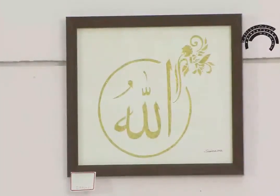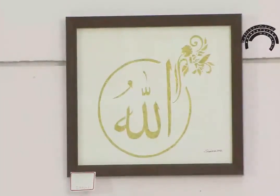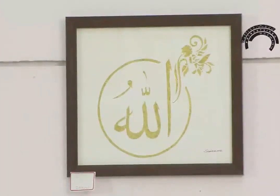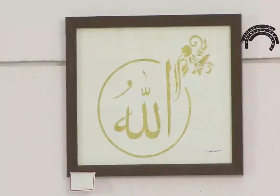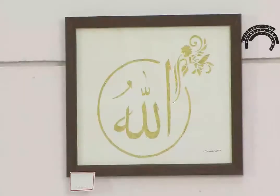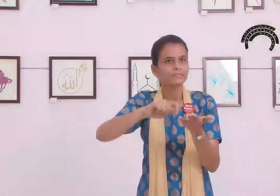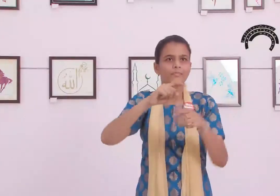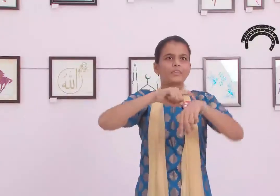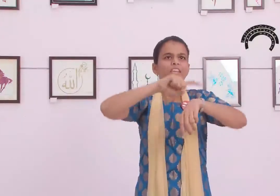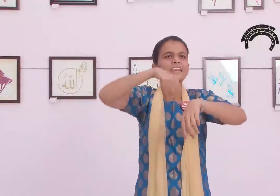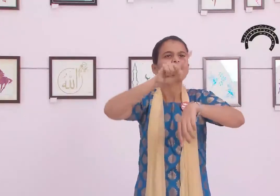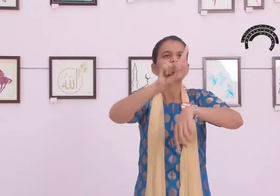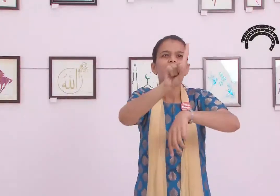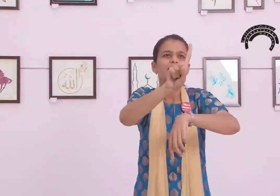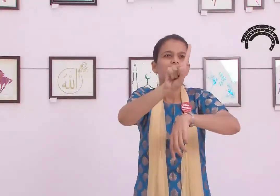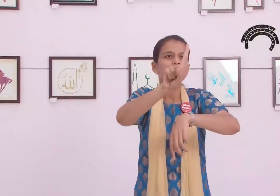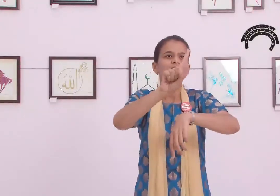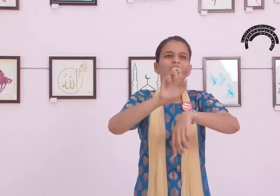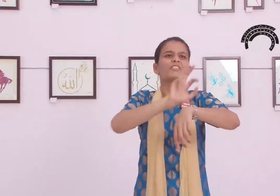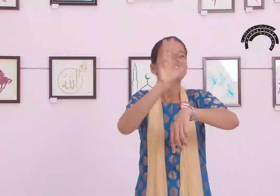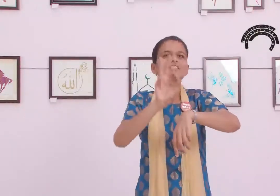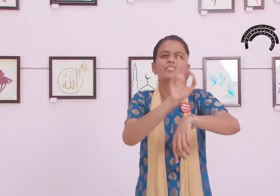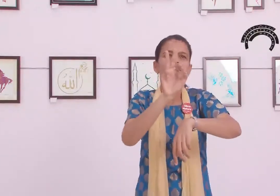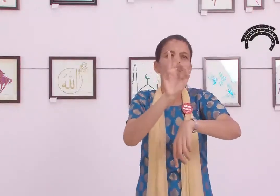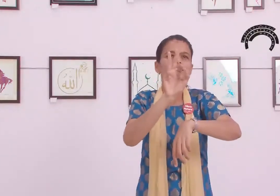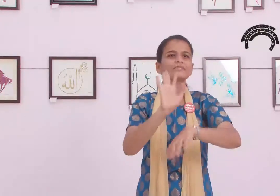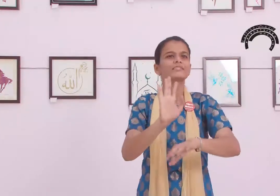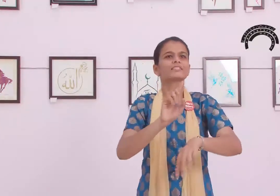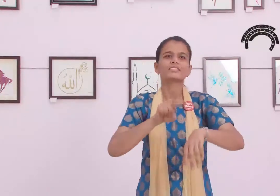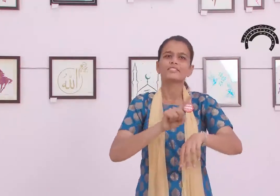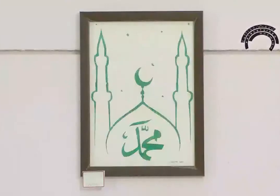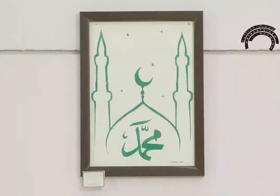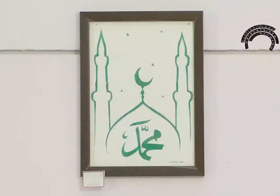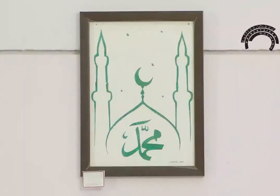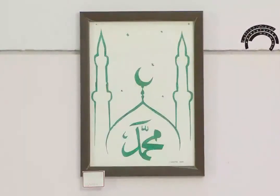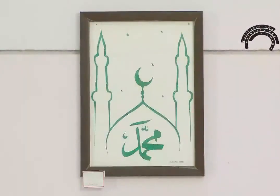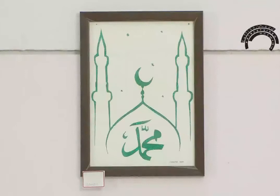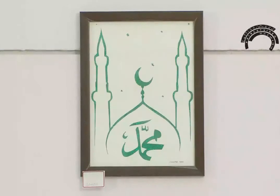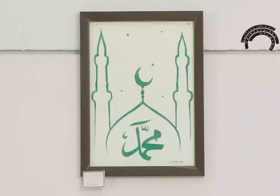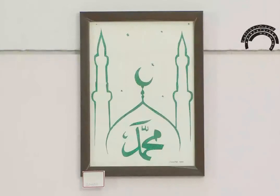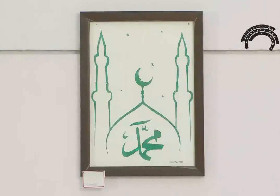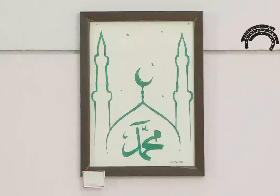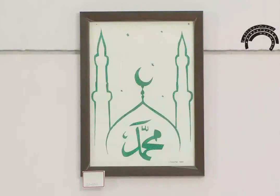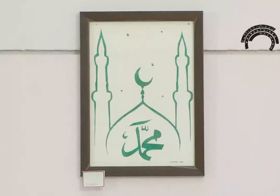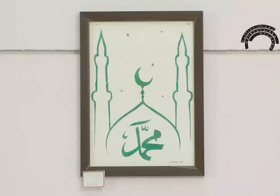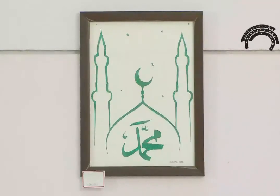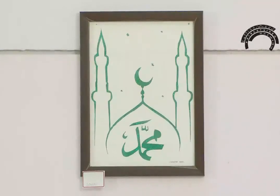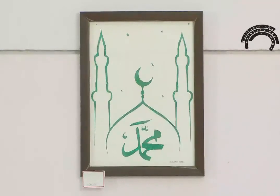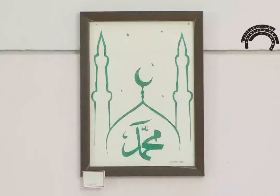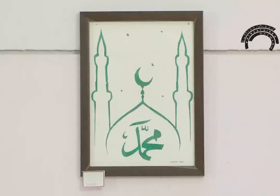તો એ આપણે જોઈએ તો એ બહુ થોડું મુશ્કેલ કામ છે. એટલે એ કહેવા માગે છે કે આ કામ એટલું સરળ નથી,